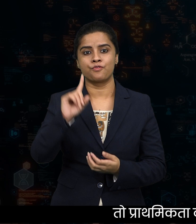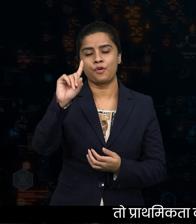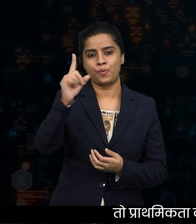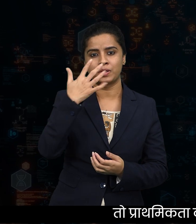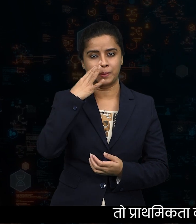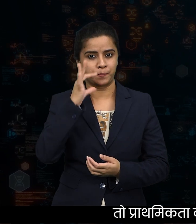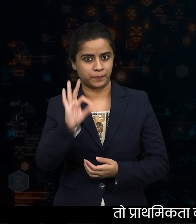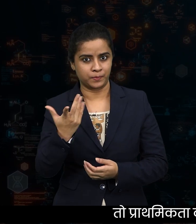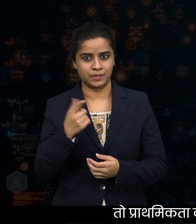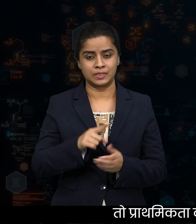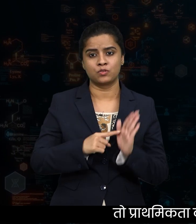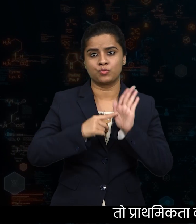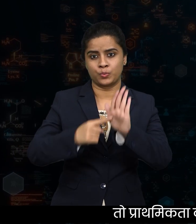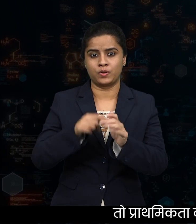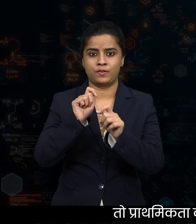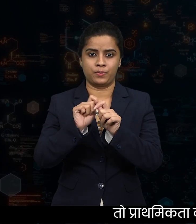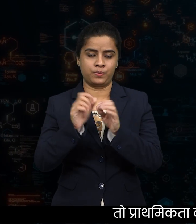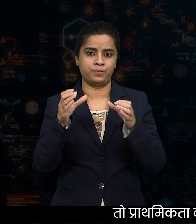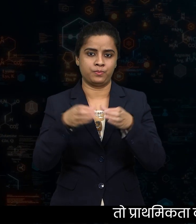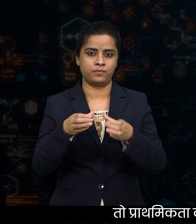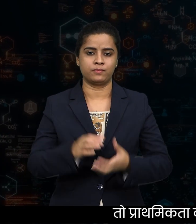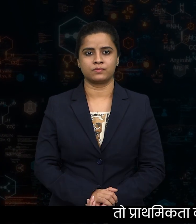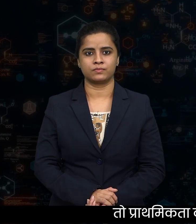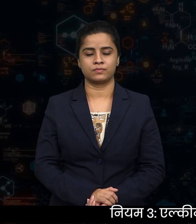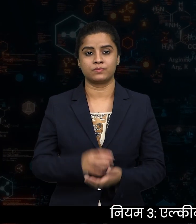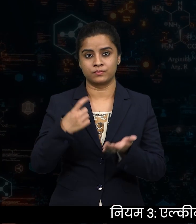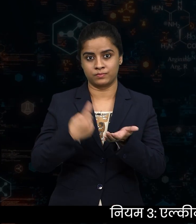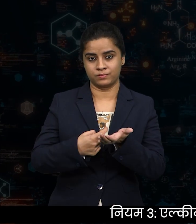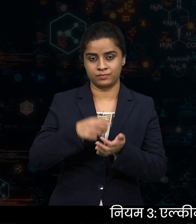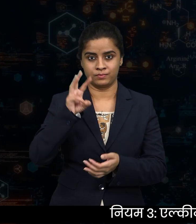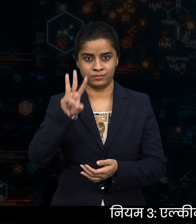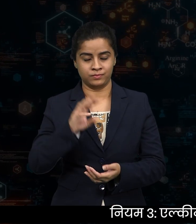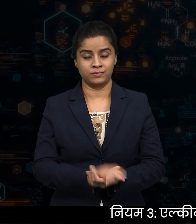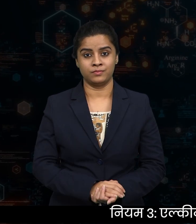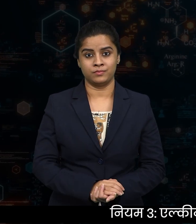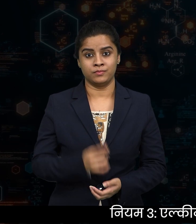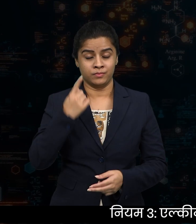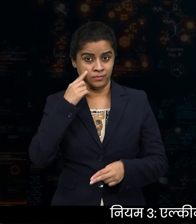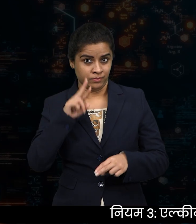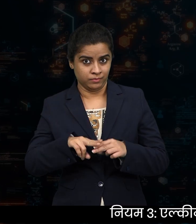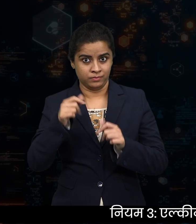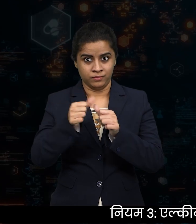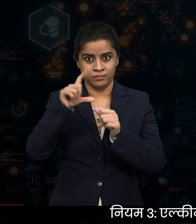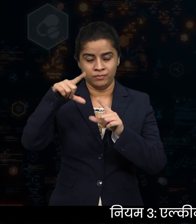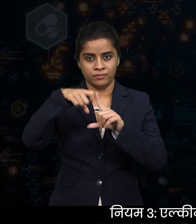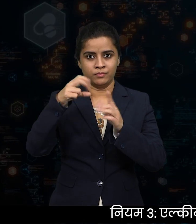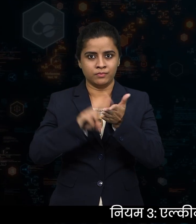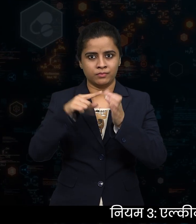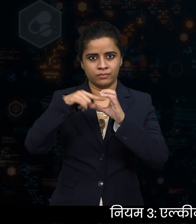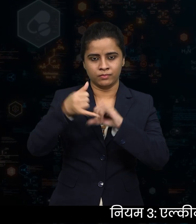प्राथमिकता कार्यात्मक समूह को दी जाइए। नियम 3। एल्कीन्स और